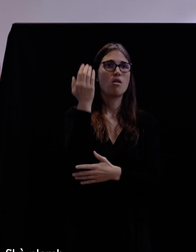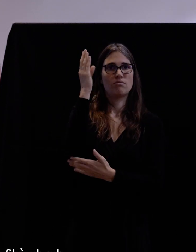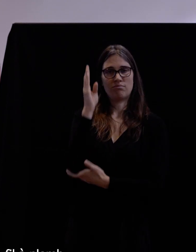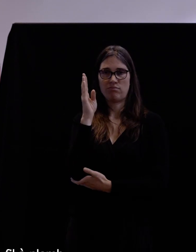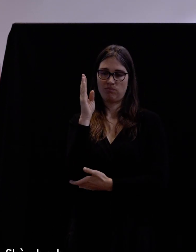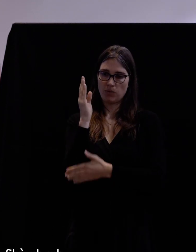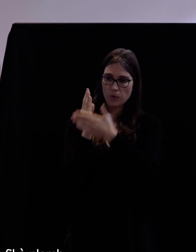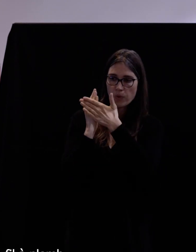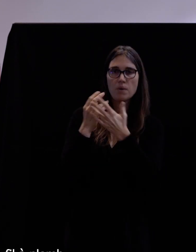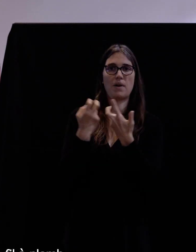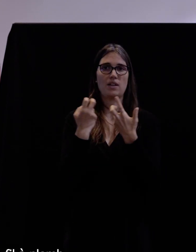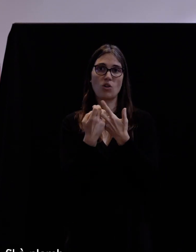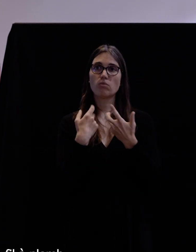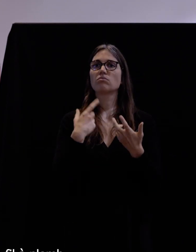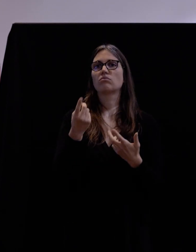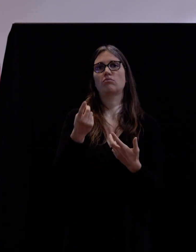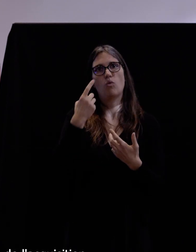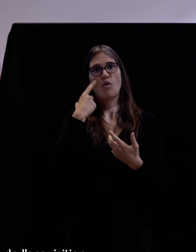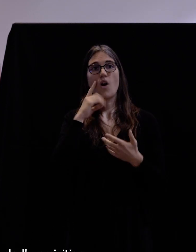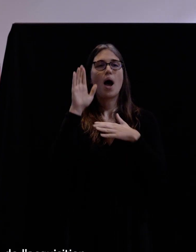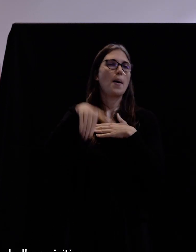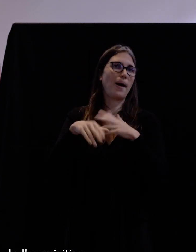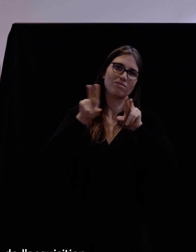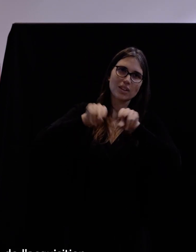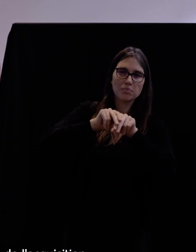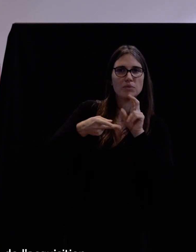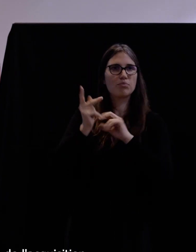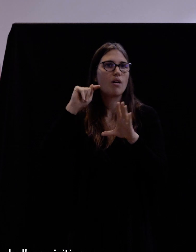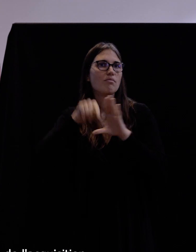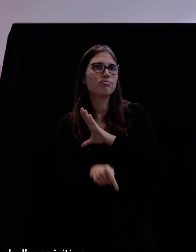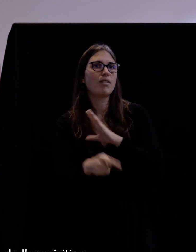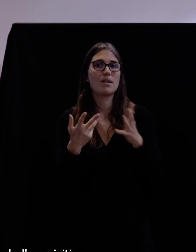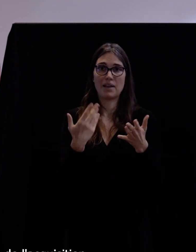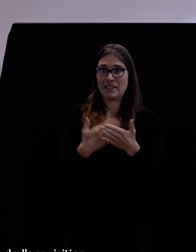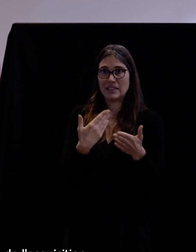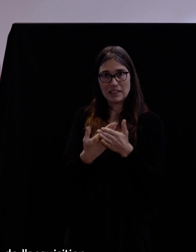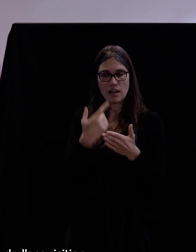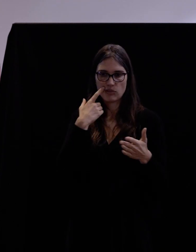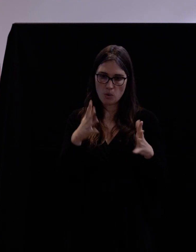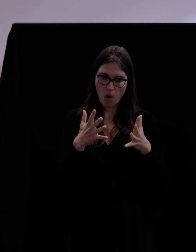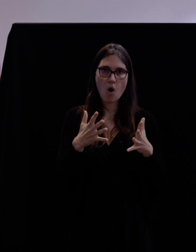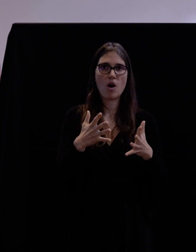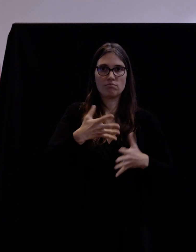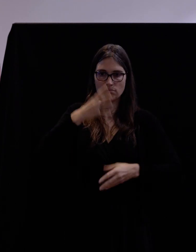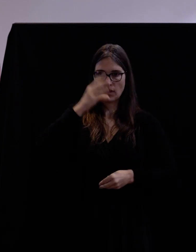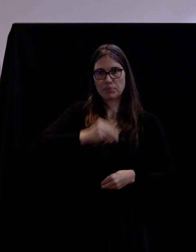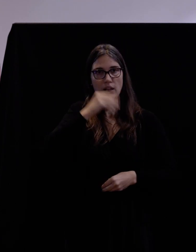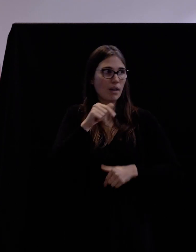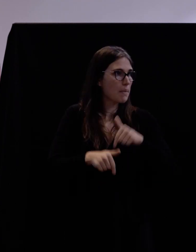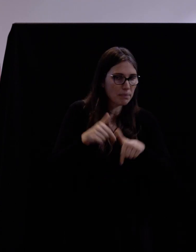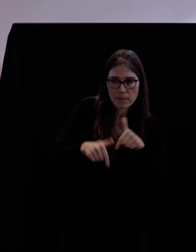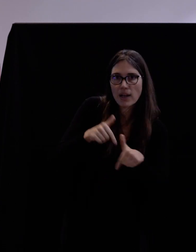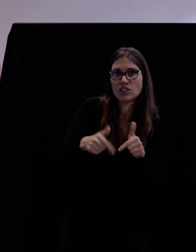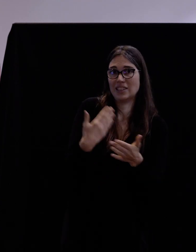gêné par le fil à plomb, etc. Marine vous en reparlera. Donc c'est la période de l'acquisition de la marche, j'allais dire, et de tout ce qui va